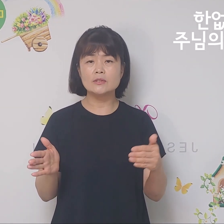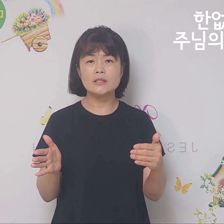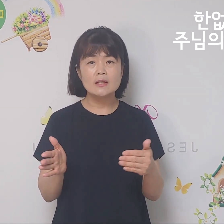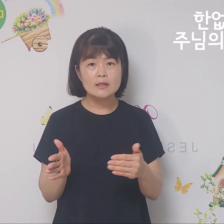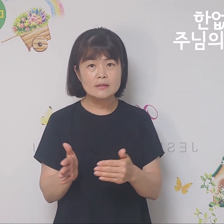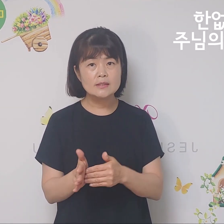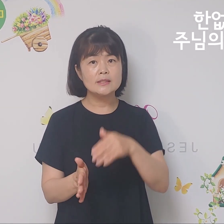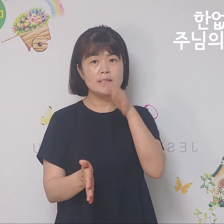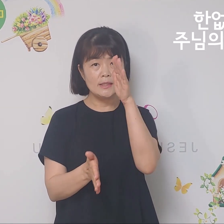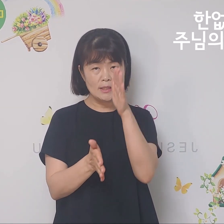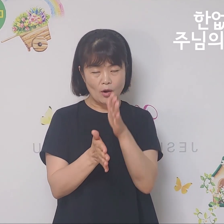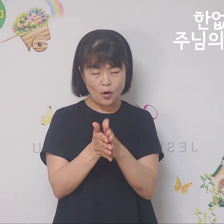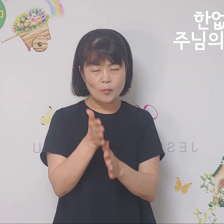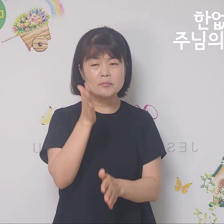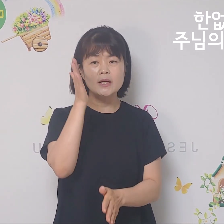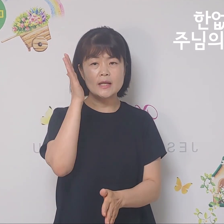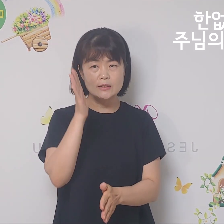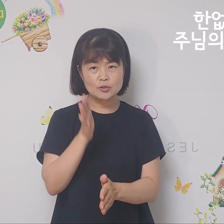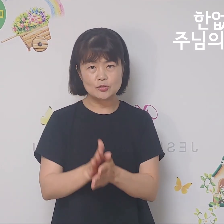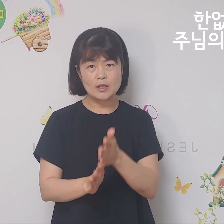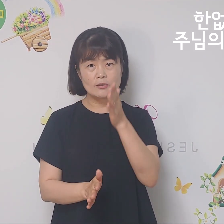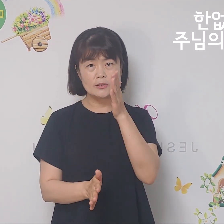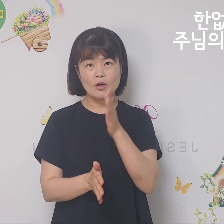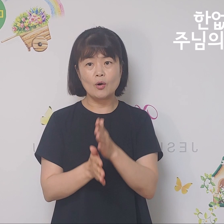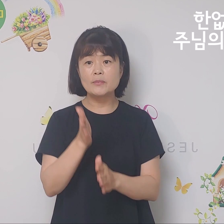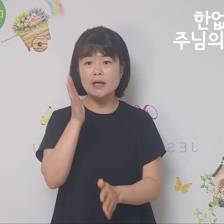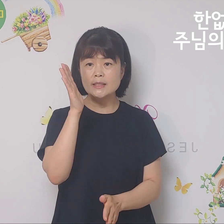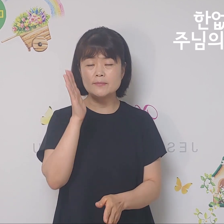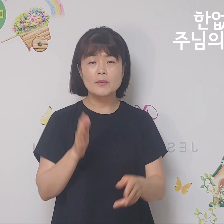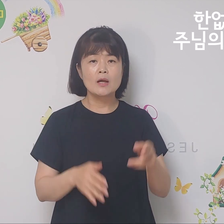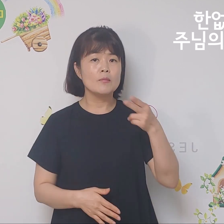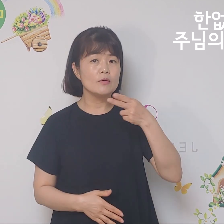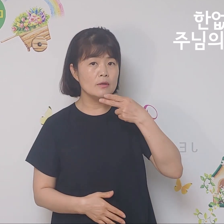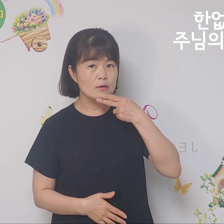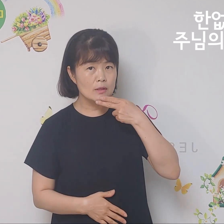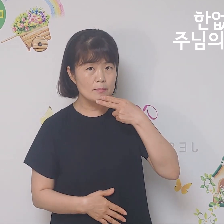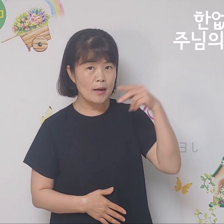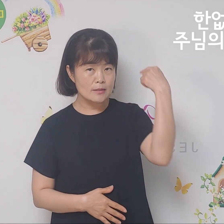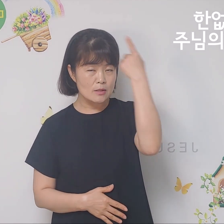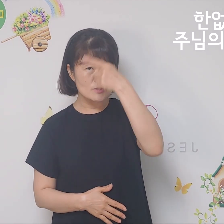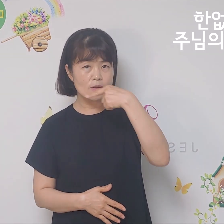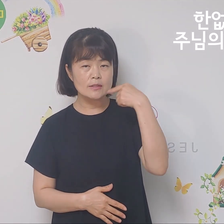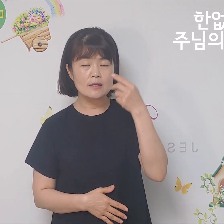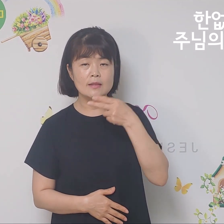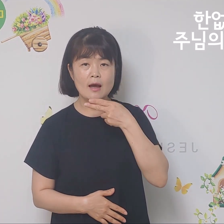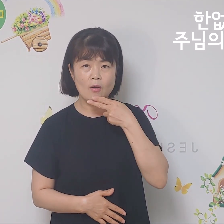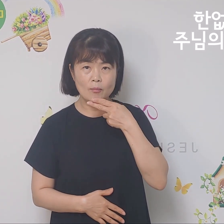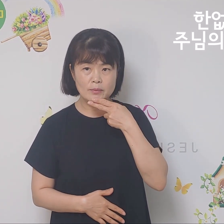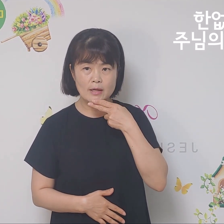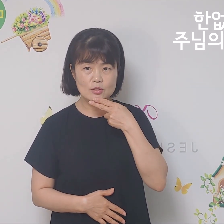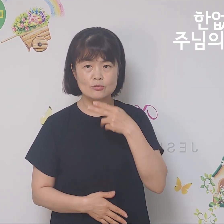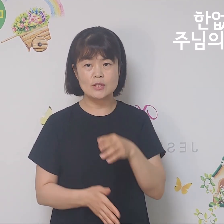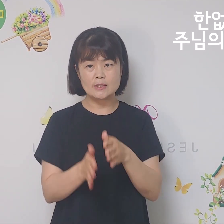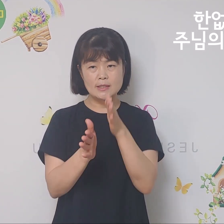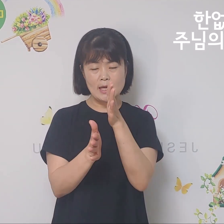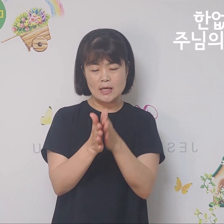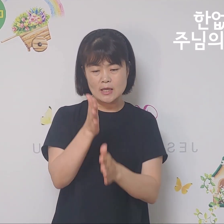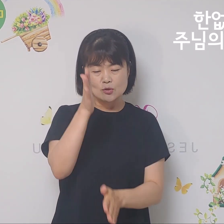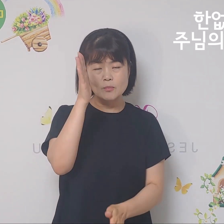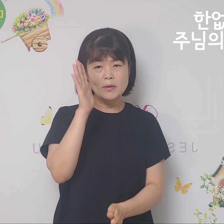거는 끝이 없다라는 수화거든요. 없다는 뭐 이렇게 빵점 처리됐다 없다 하셔도 되는데